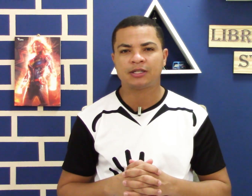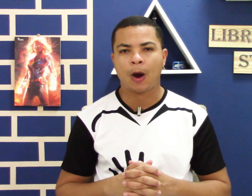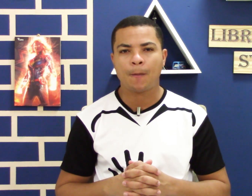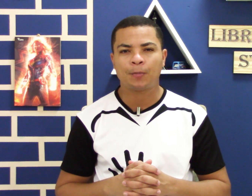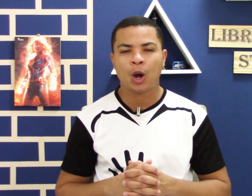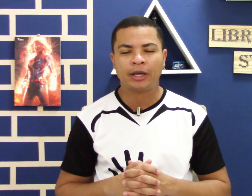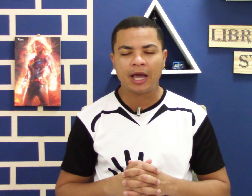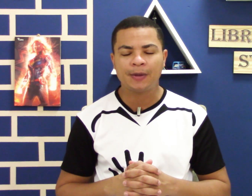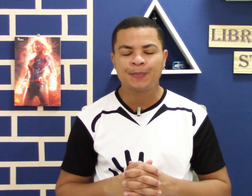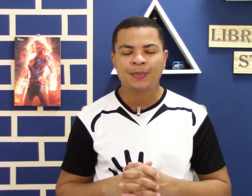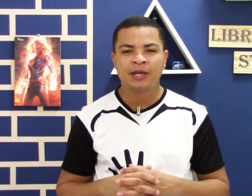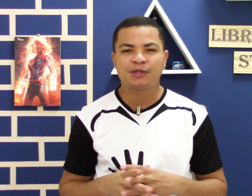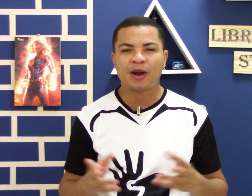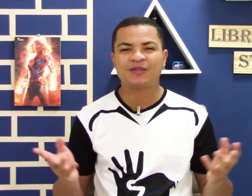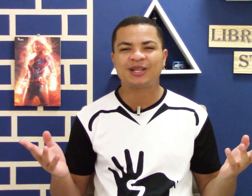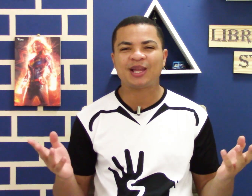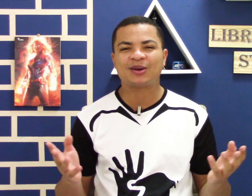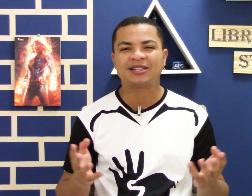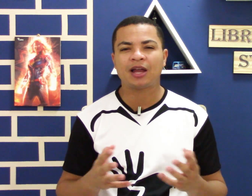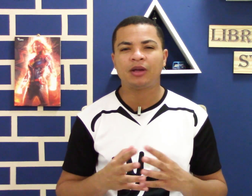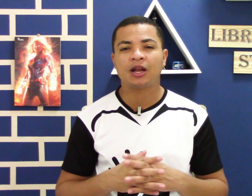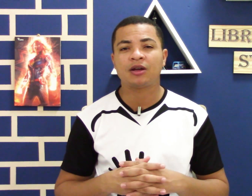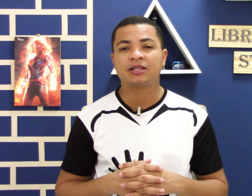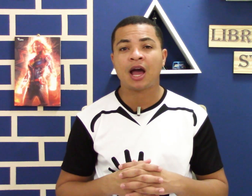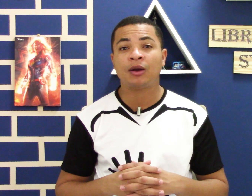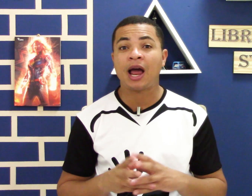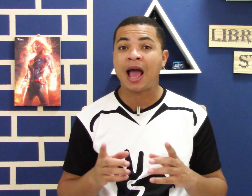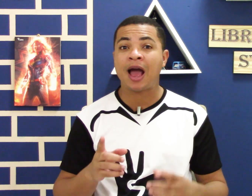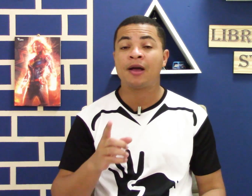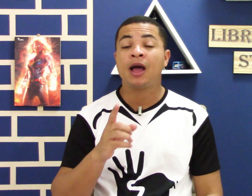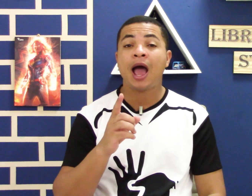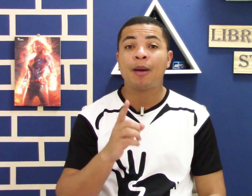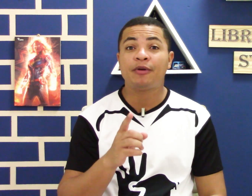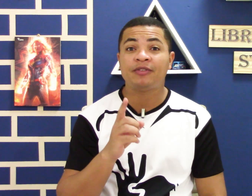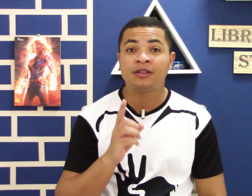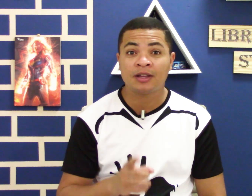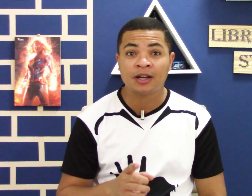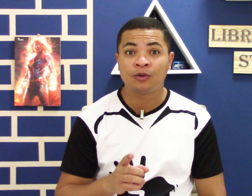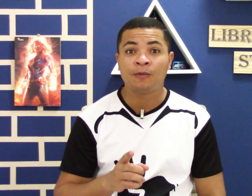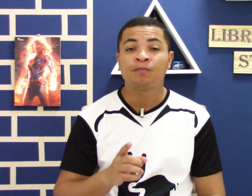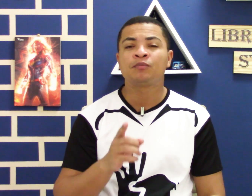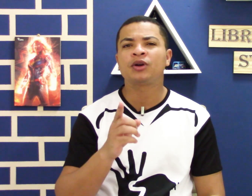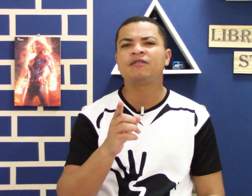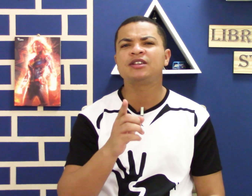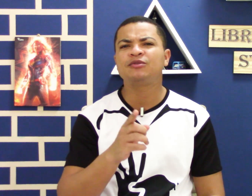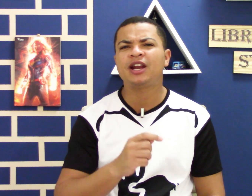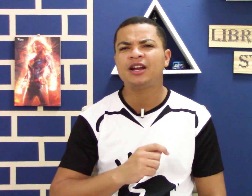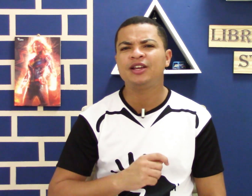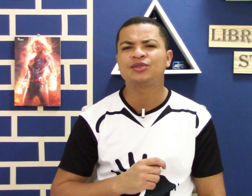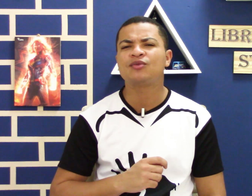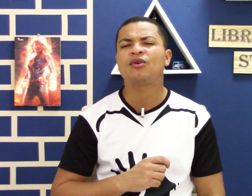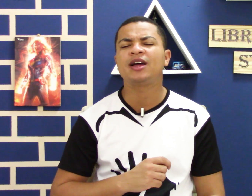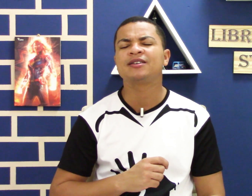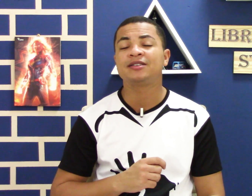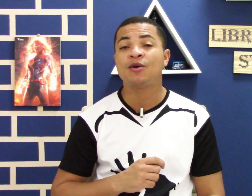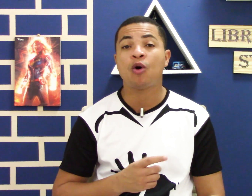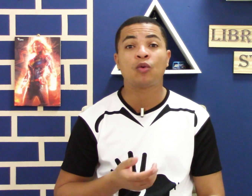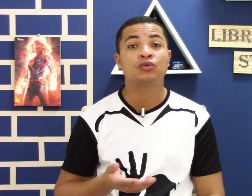facial, ok? Espero que você tenha gostado aí da nossa aula. Ah, aproveitando, por que você não treina isso com um colega seu ou com um